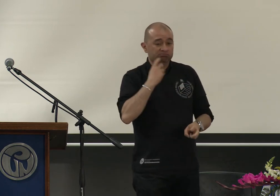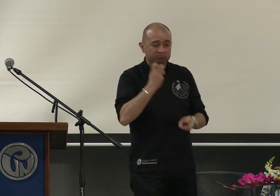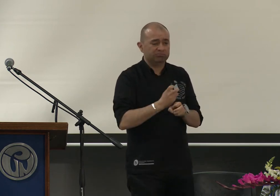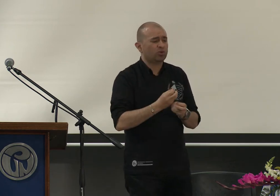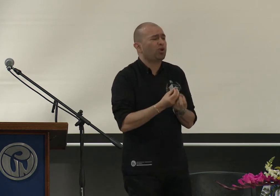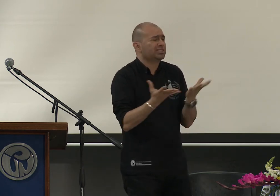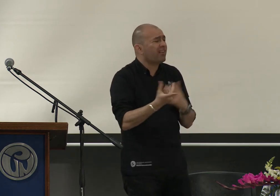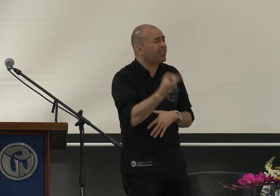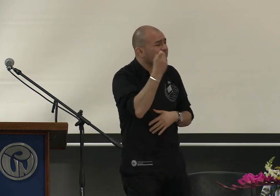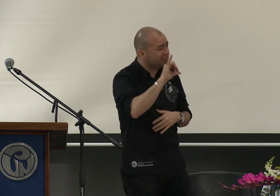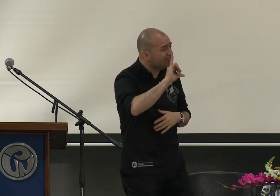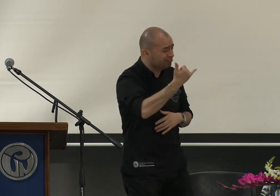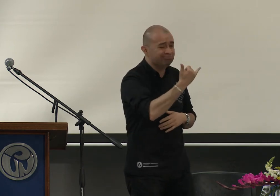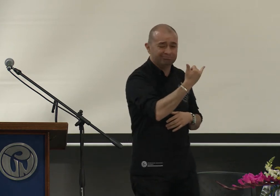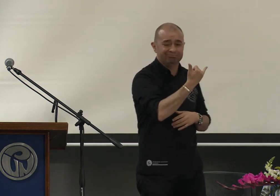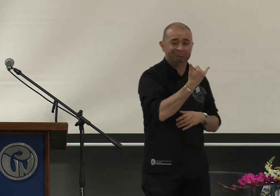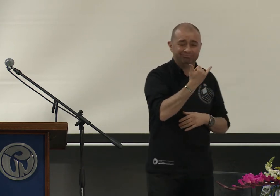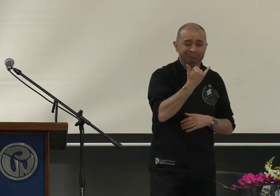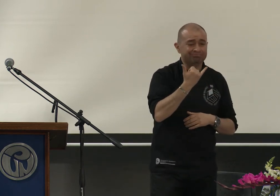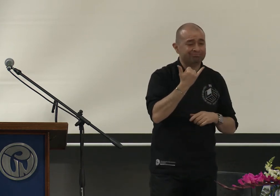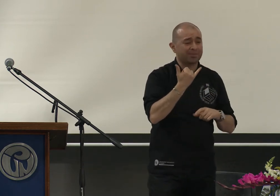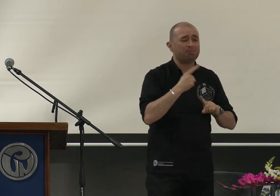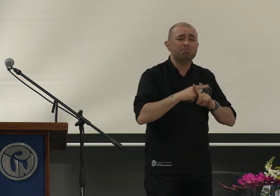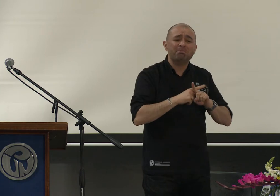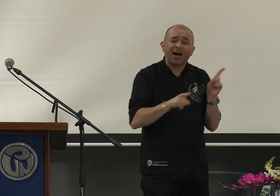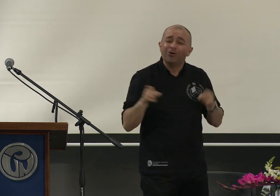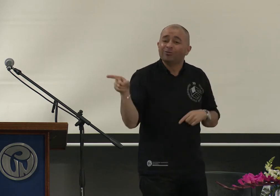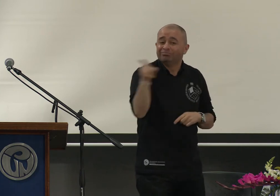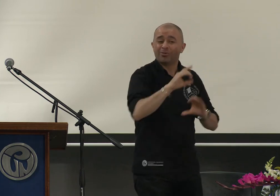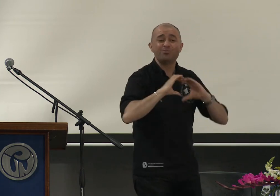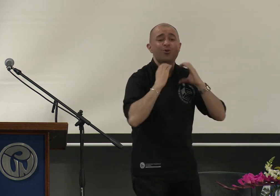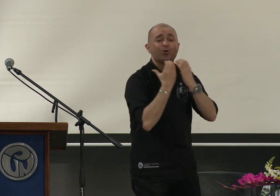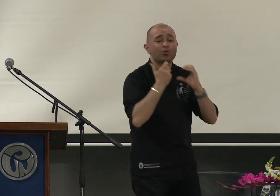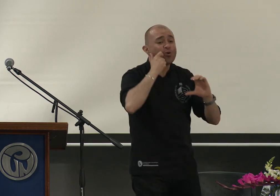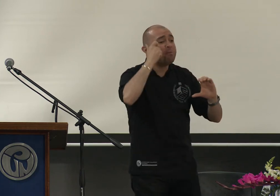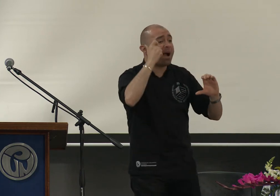no ha sido un trabajo fácil todos lo sabemos